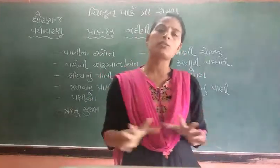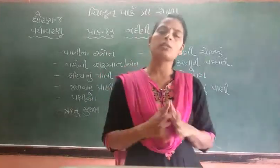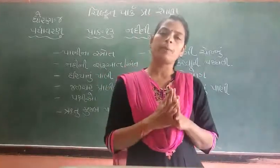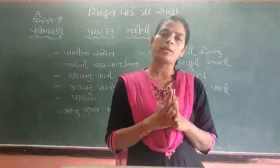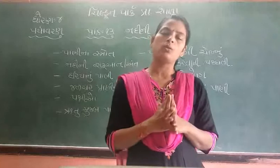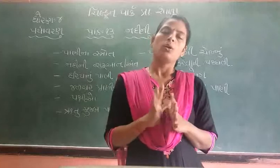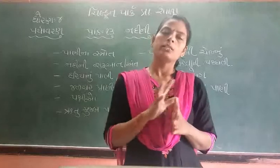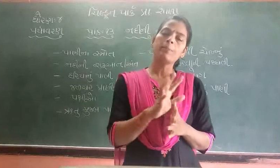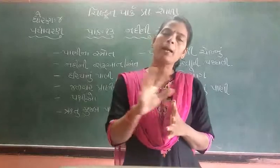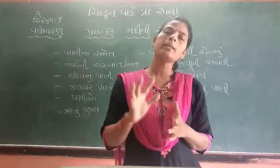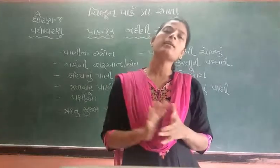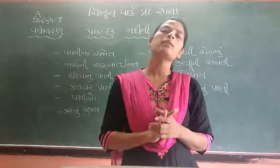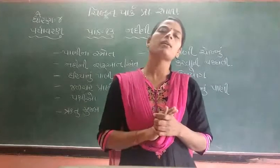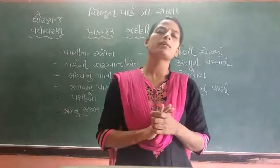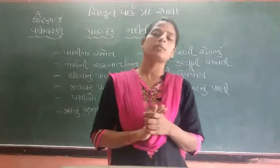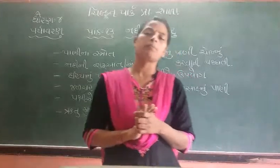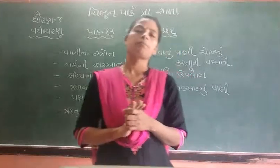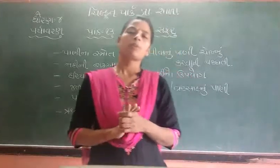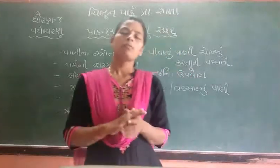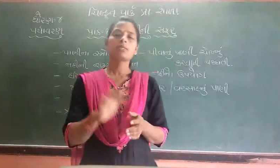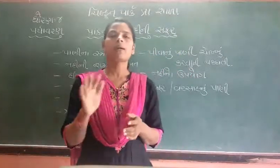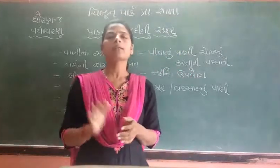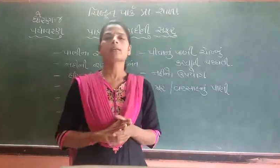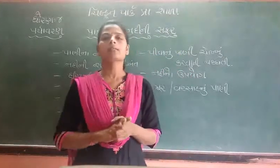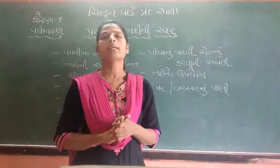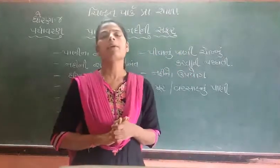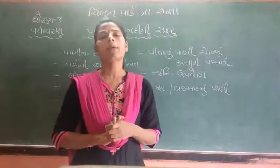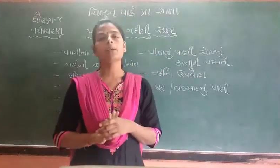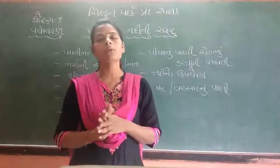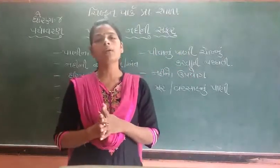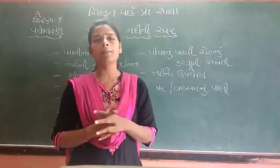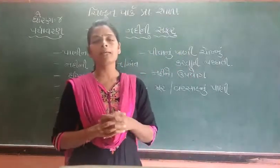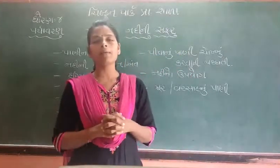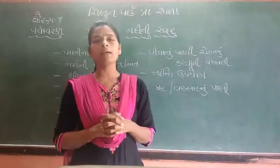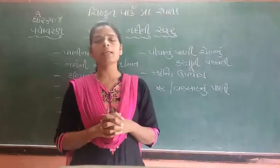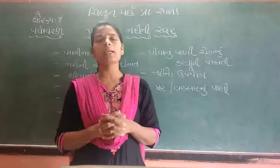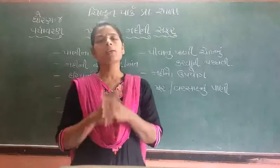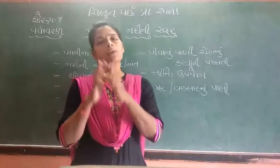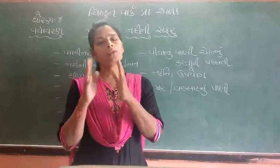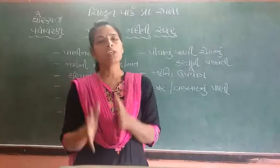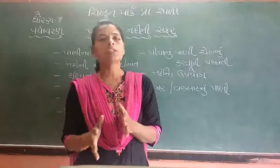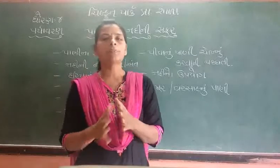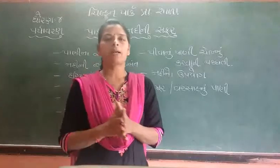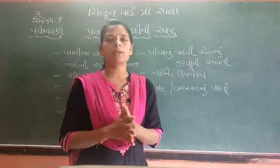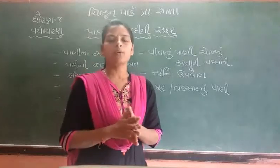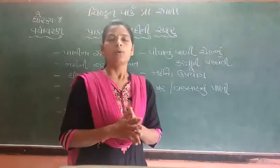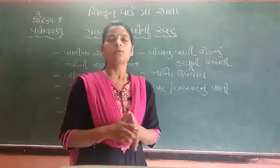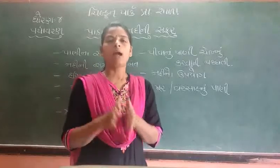જળચર પ્રાણીઓ જે પાણીની અંદર રહે છે, વસવાટ કરે છે, એવા પ્રાણીઓને આપણે કેવા કહીએ, જળચર પ્રાણીઓ. તો આ